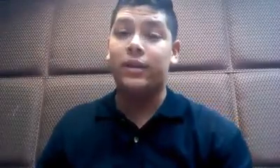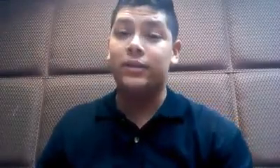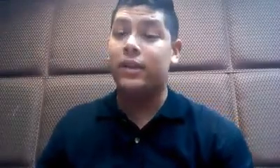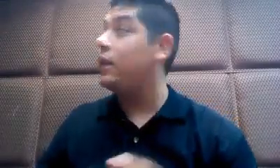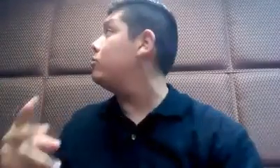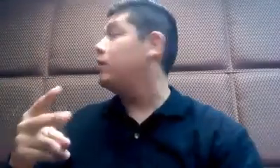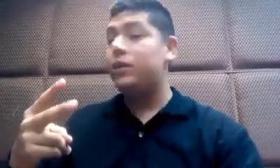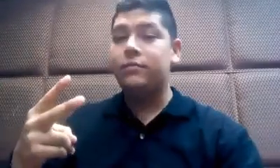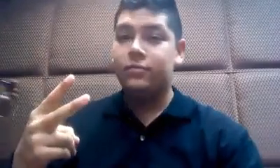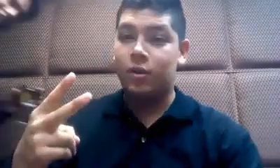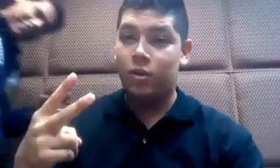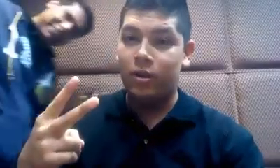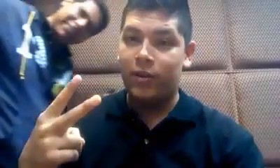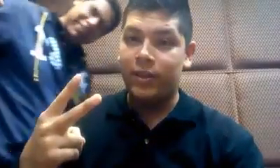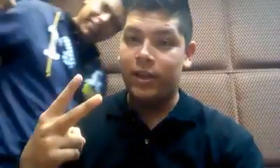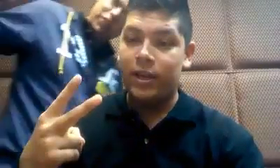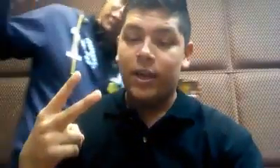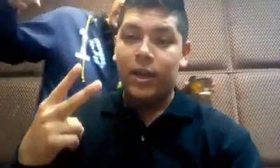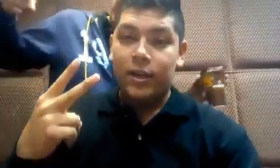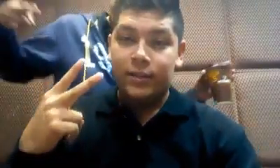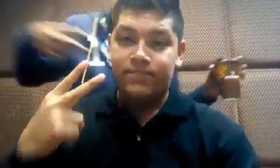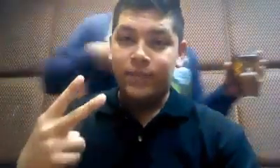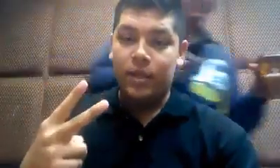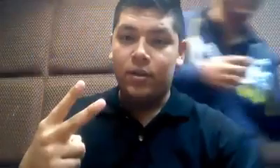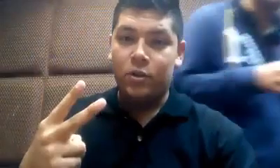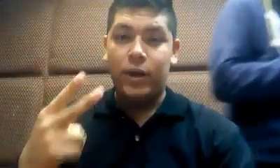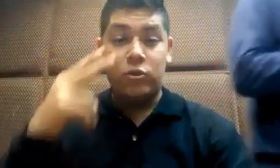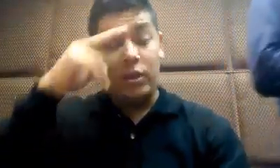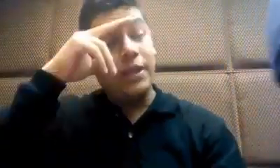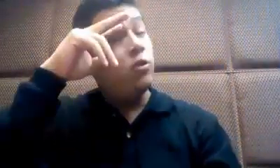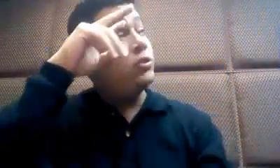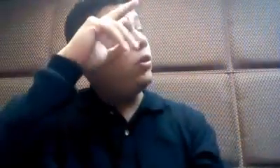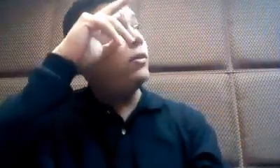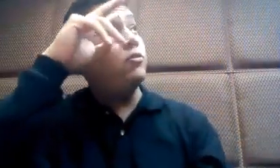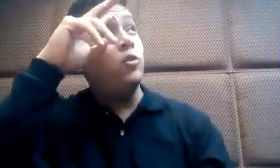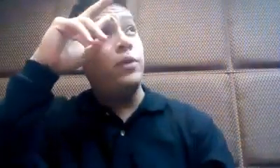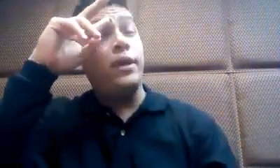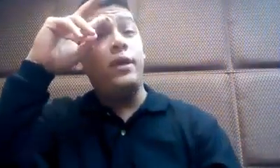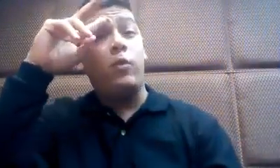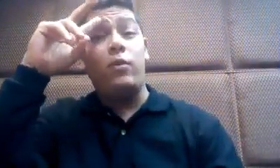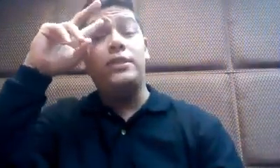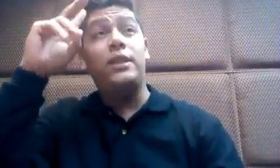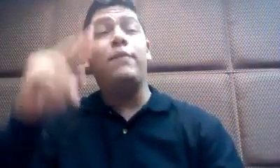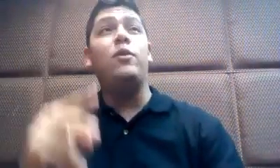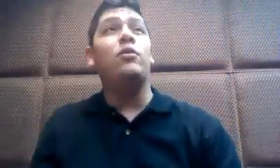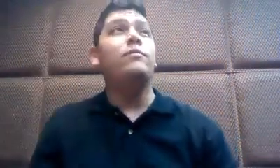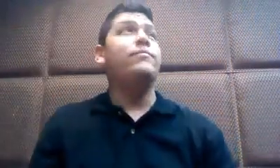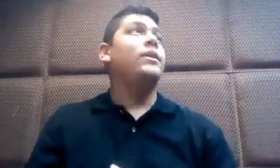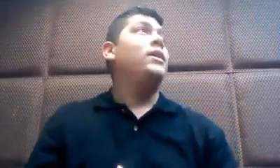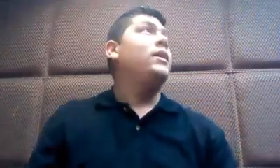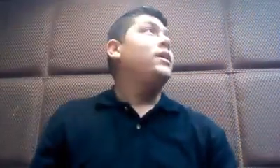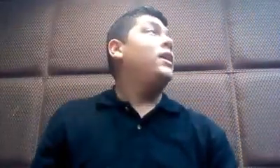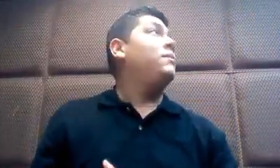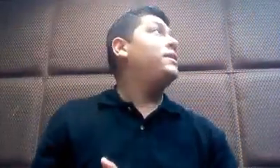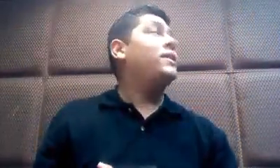Martínez el Negro, saludando a la banda. ¿Qué onda, banda? ¿Qué rollo? Roberto, el día de hoy estoy hablando sobre cuando vas en el camión, las veces que vas